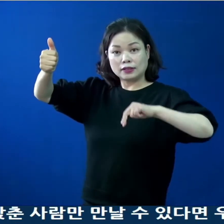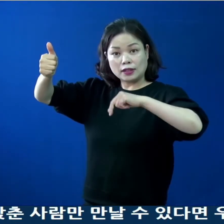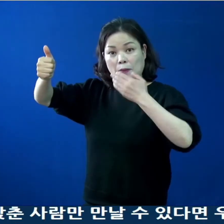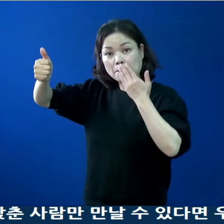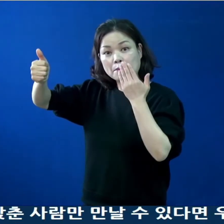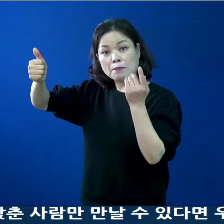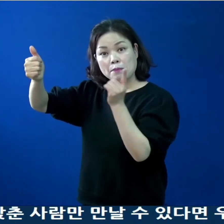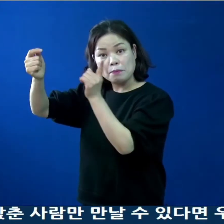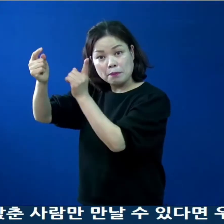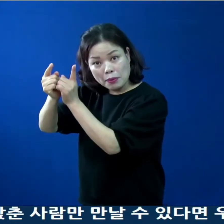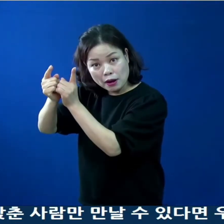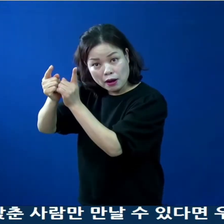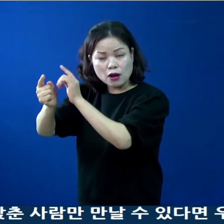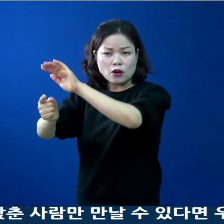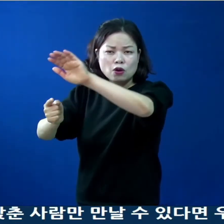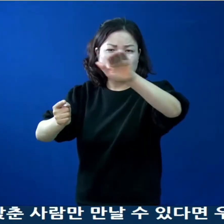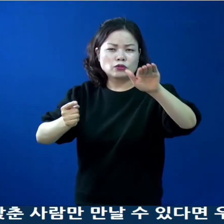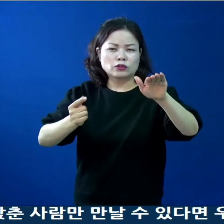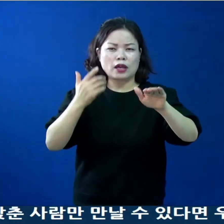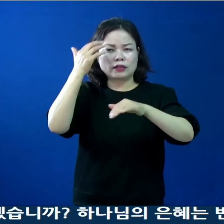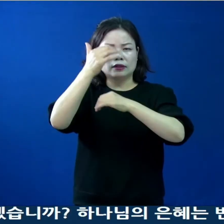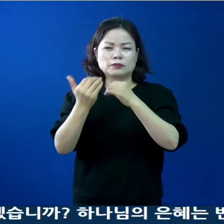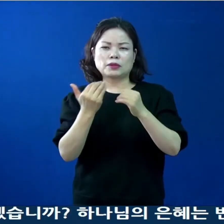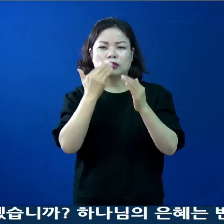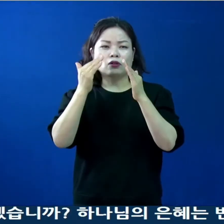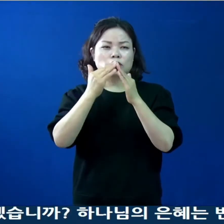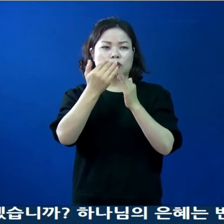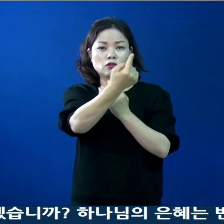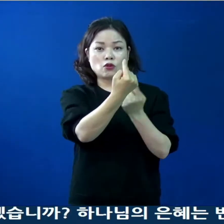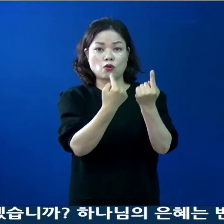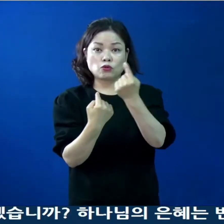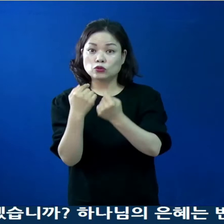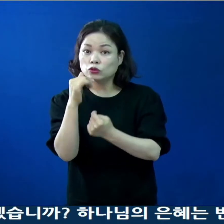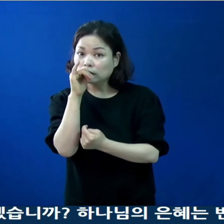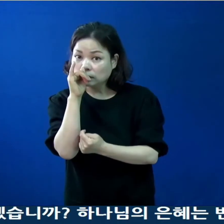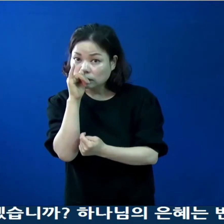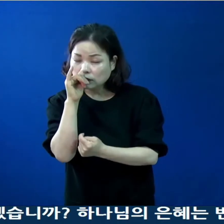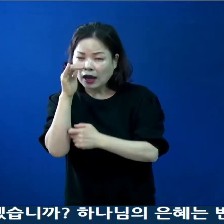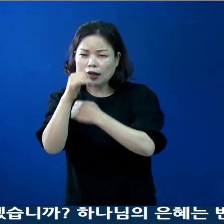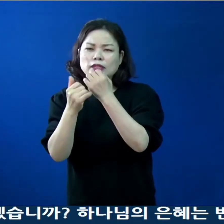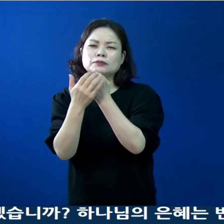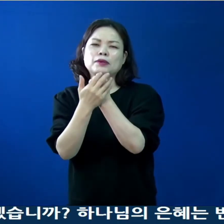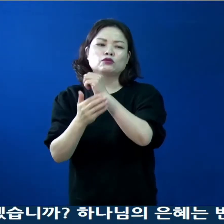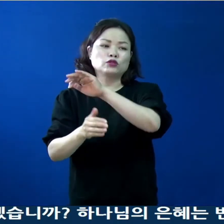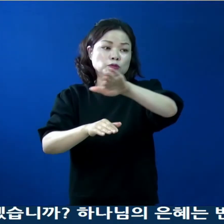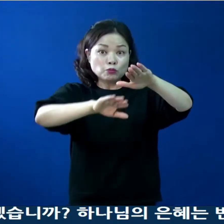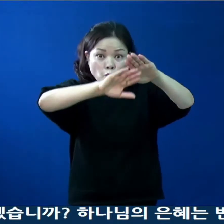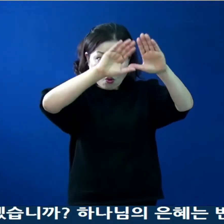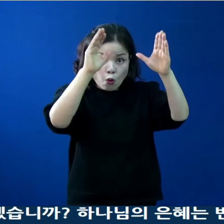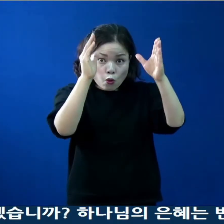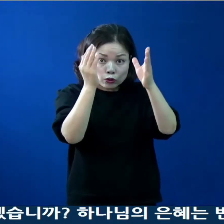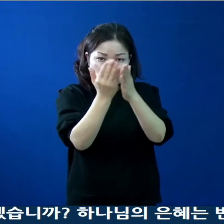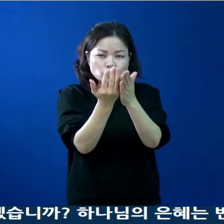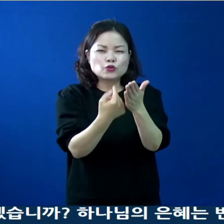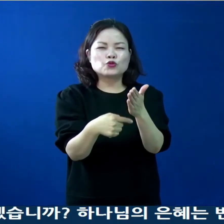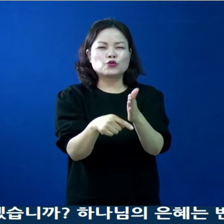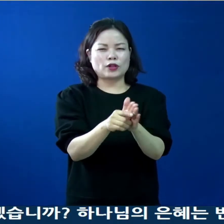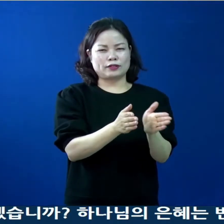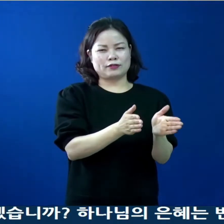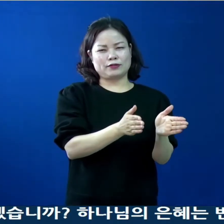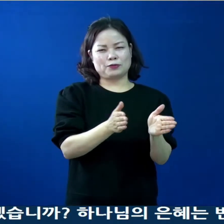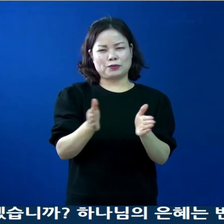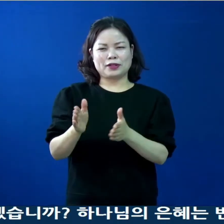것입니다. 하나님의 존전으로 나올 수 있는 것입니다. 하나님의 은혜는 우리 모두를 위해서 준비되어 있기